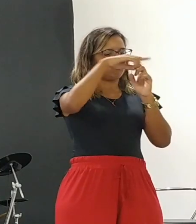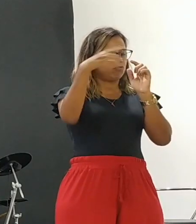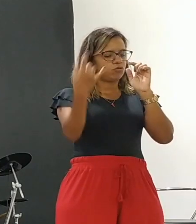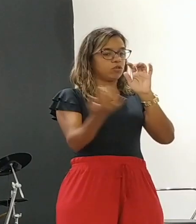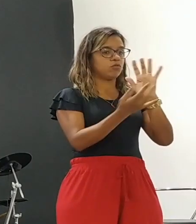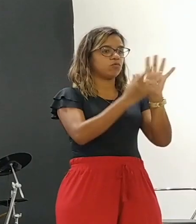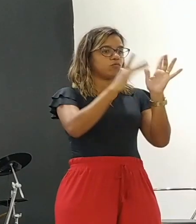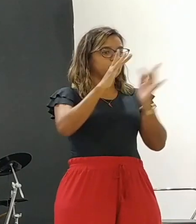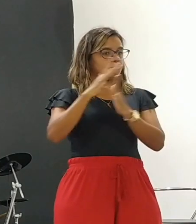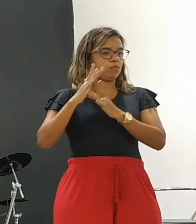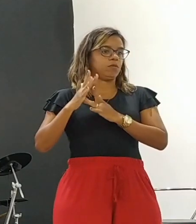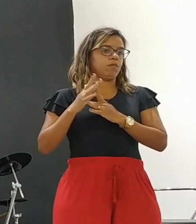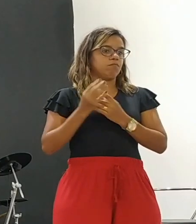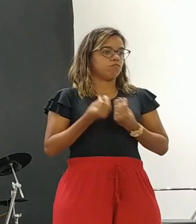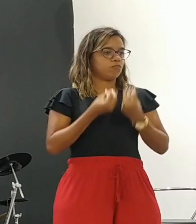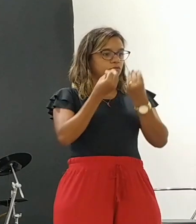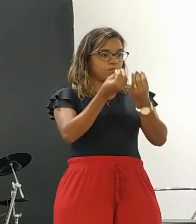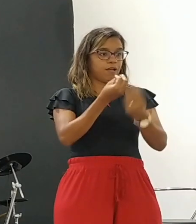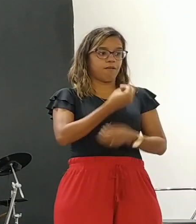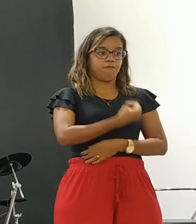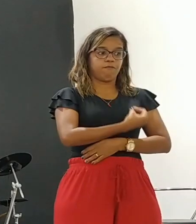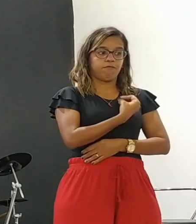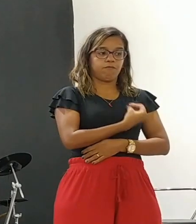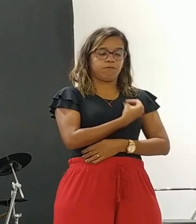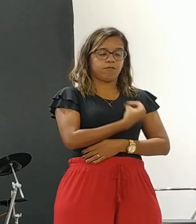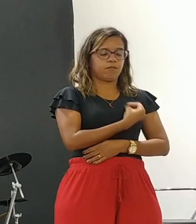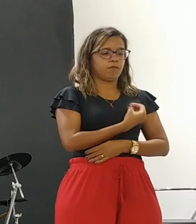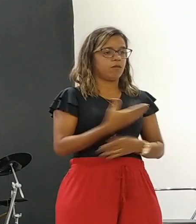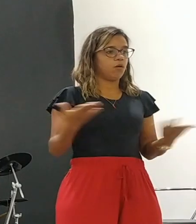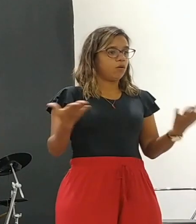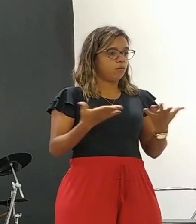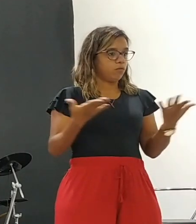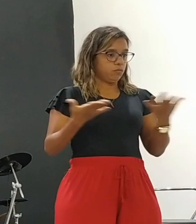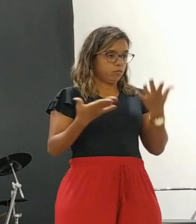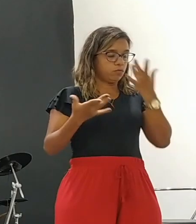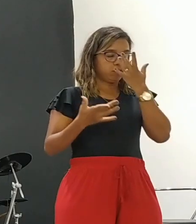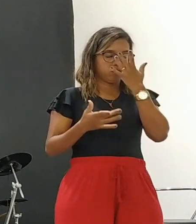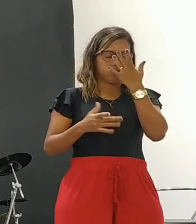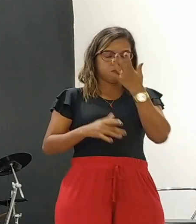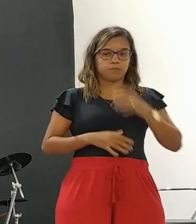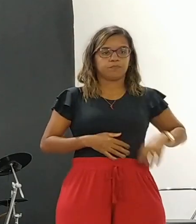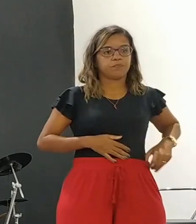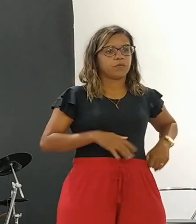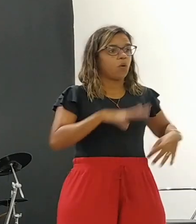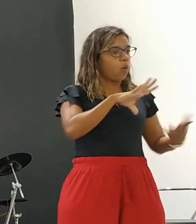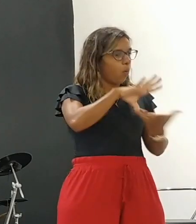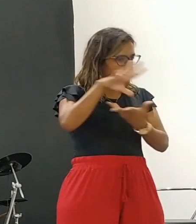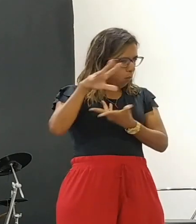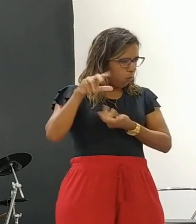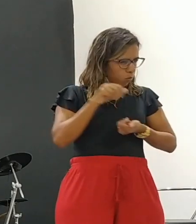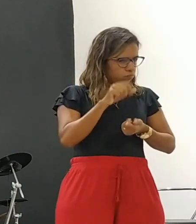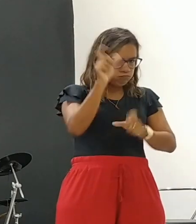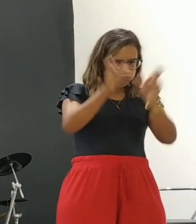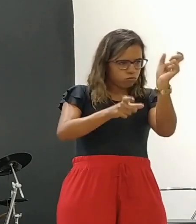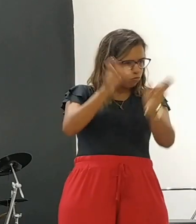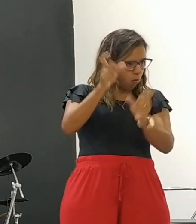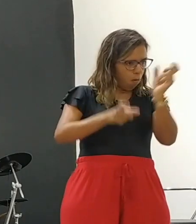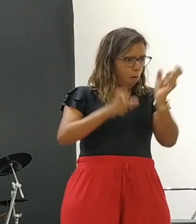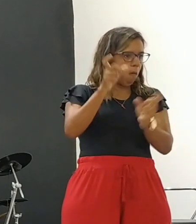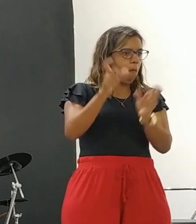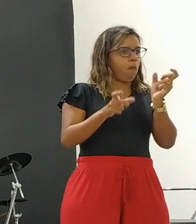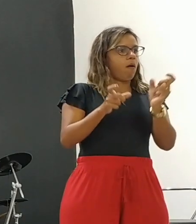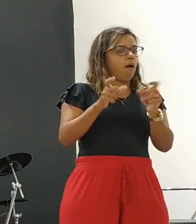nos dar a vida. Aleluia. Hoje, né, o mundo está comemorando aí a